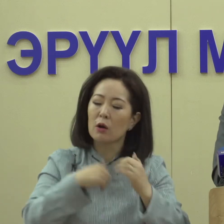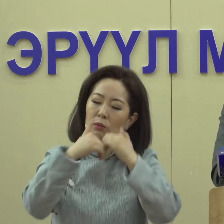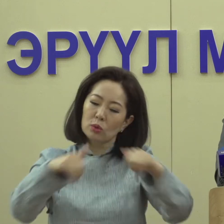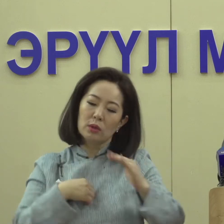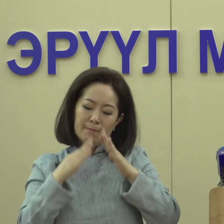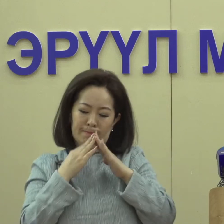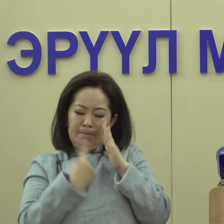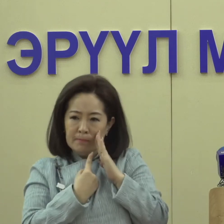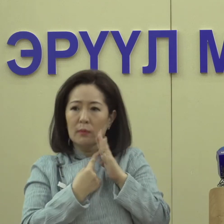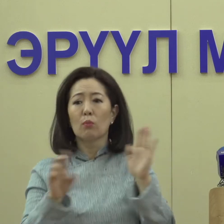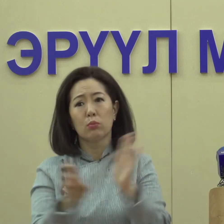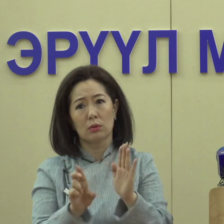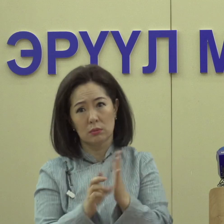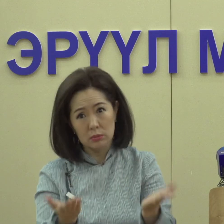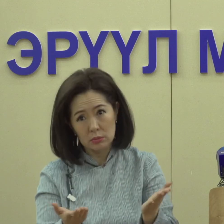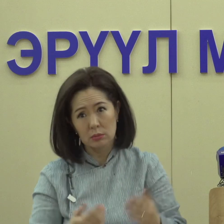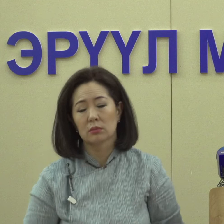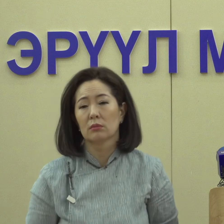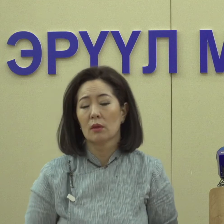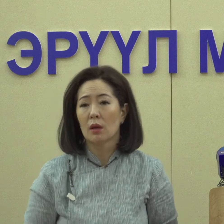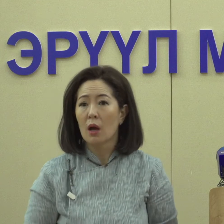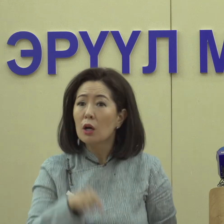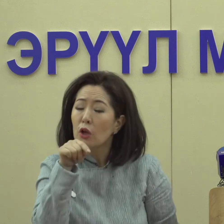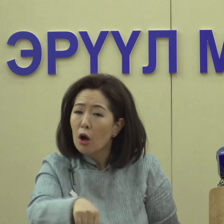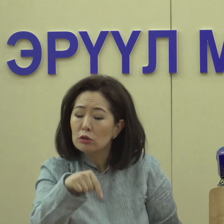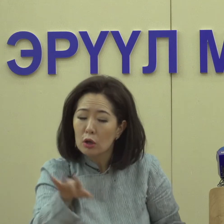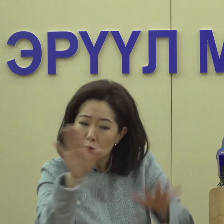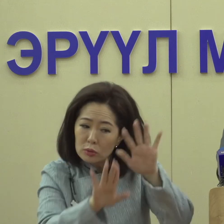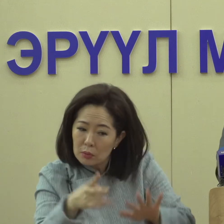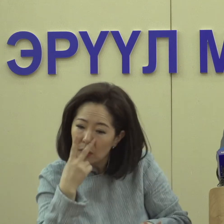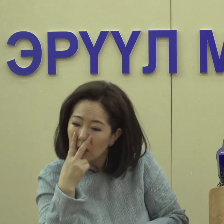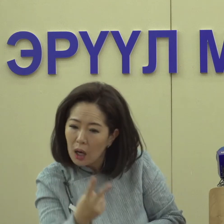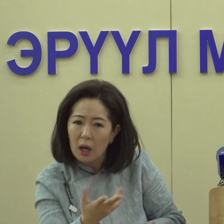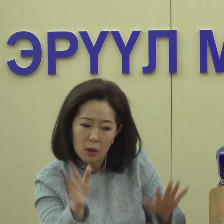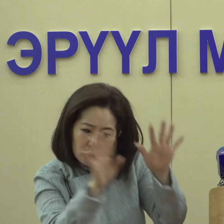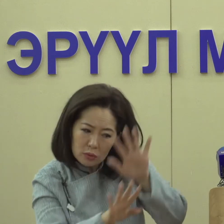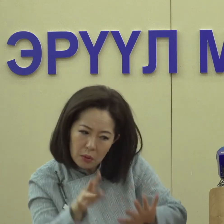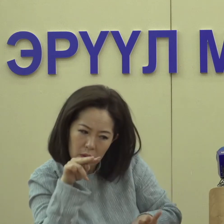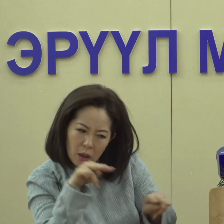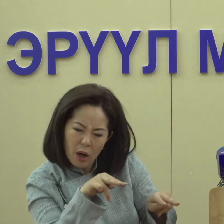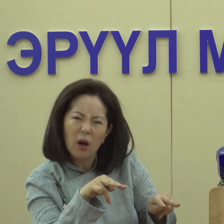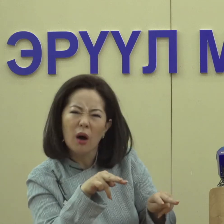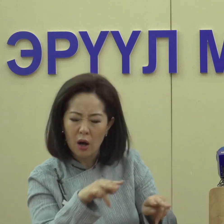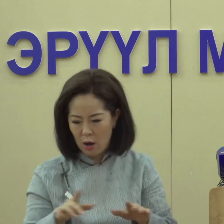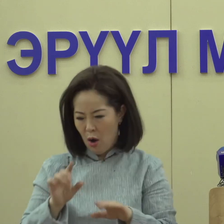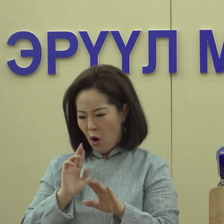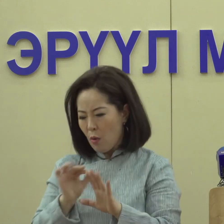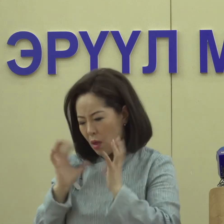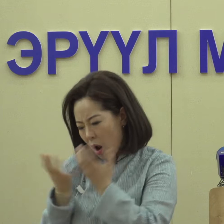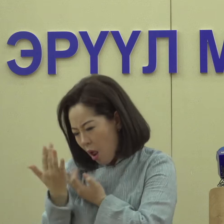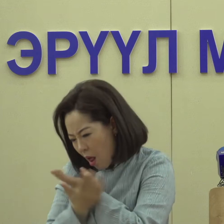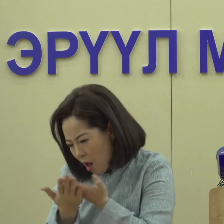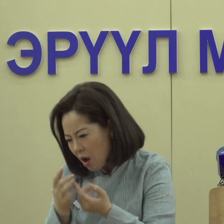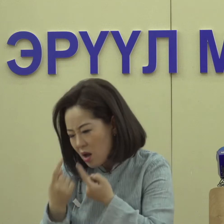гол мөрдөгдөж байгаа. Тэгэхээр өнөөдрийн нөхцөл байдал яг ямар байна гэхээр улсын онцгой комиссын уралд ярьж гисэн яригдсан.